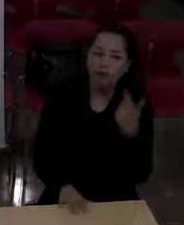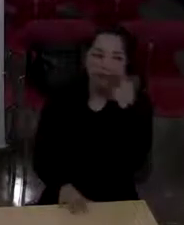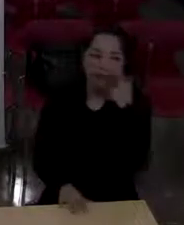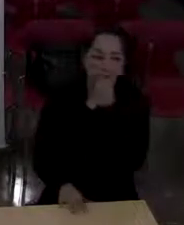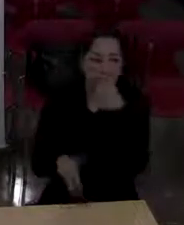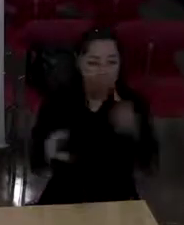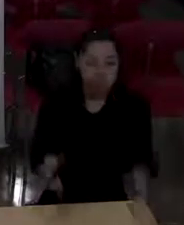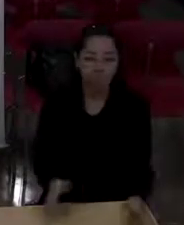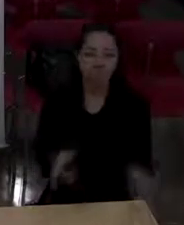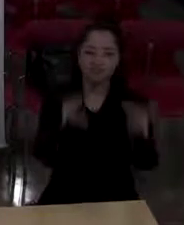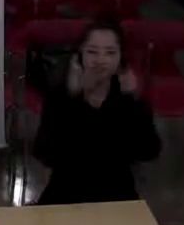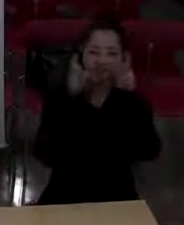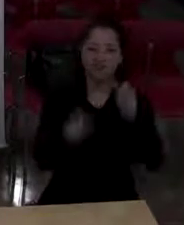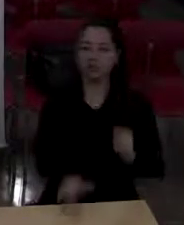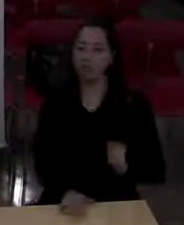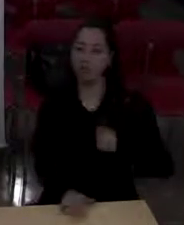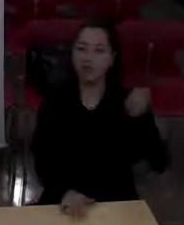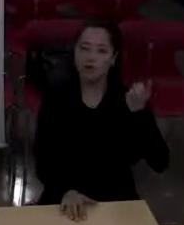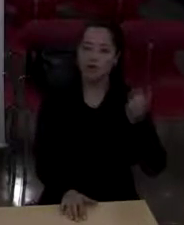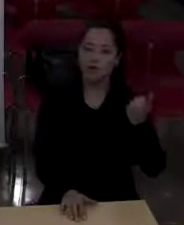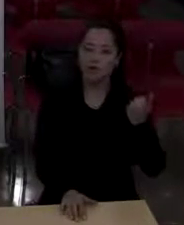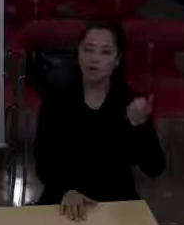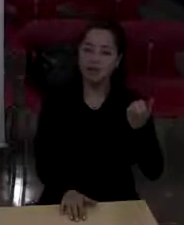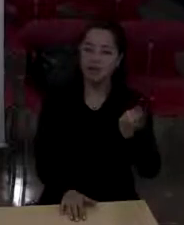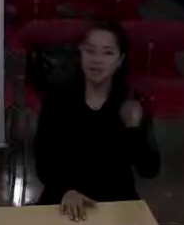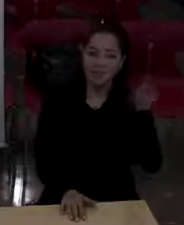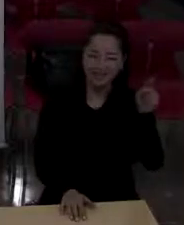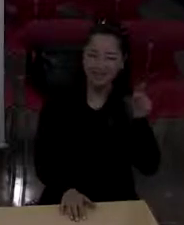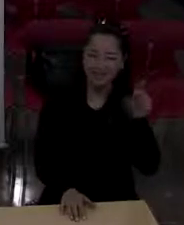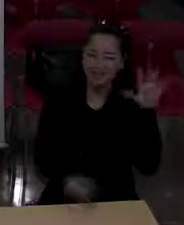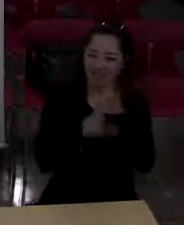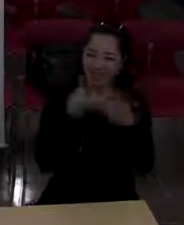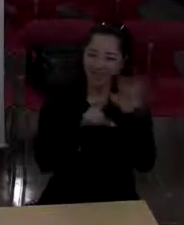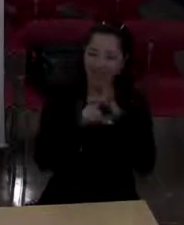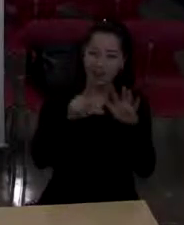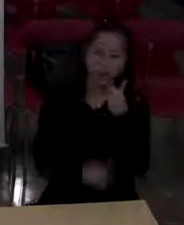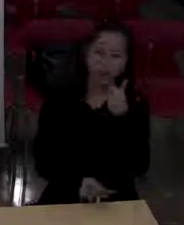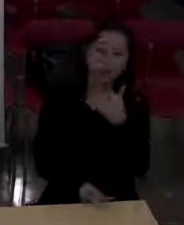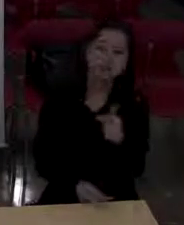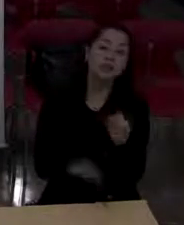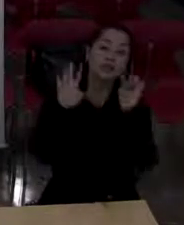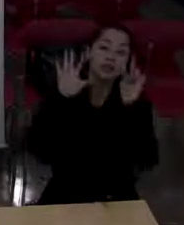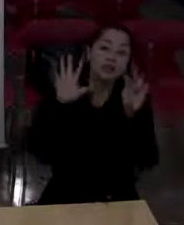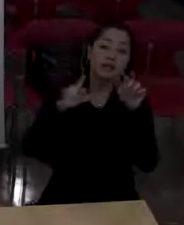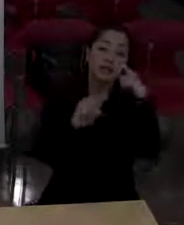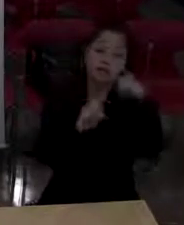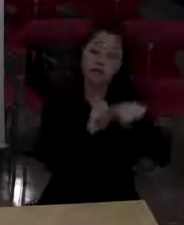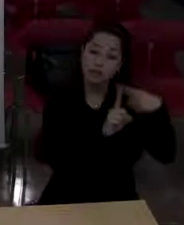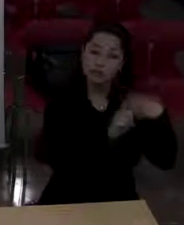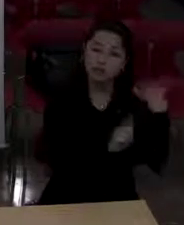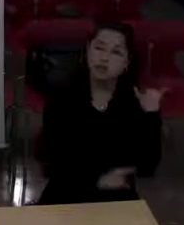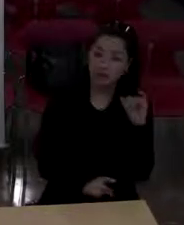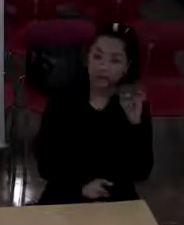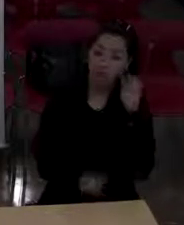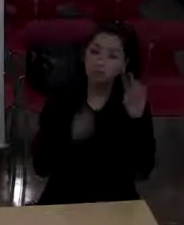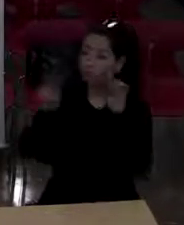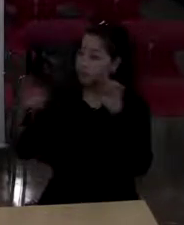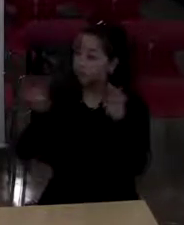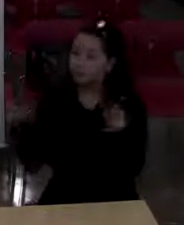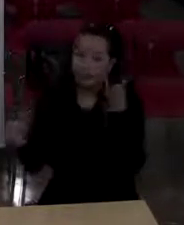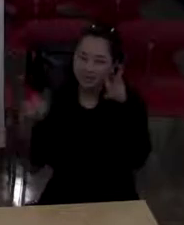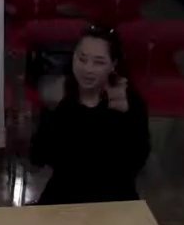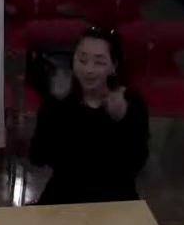el 7º mes, y contar con un modelo lingüístico que haga uso de la lengua de señas a temprana edad. Igual que en el caso anterior,